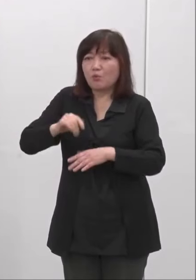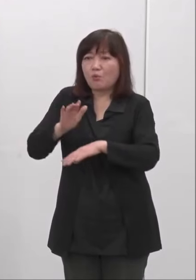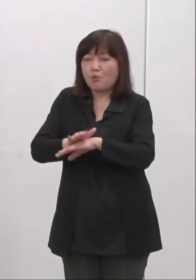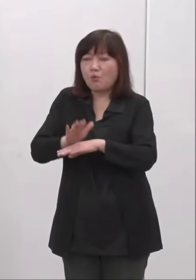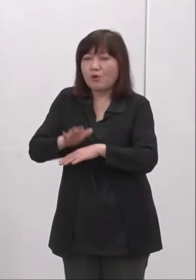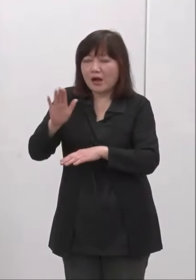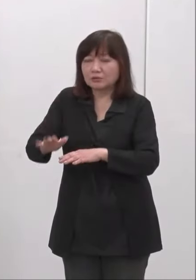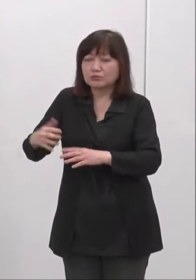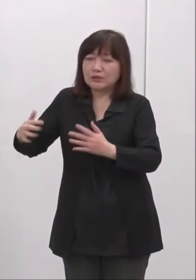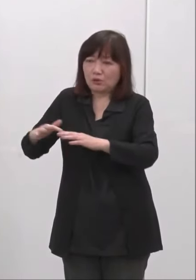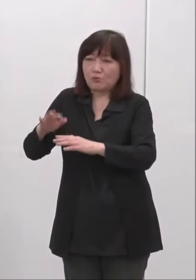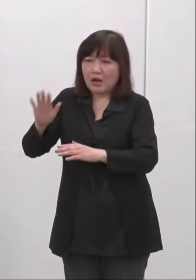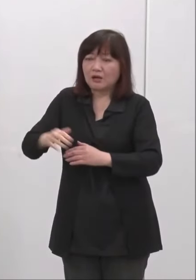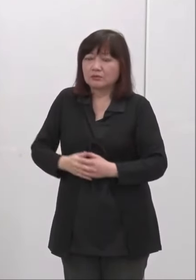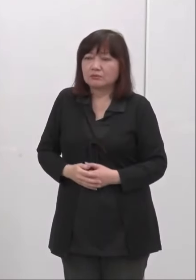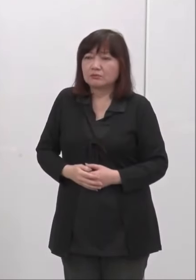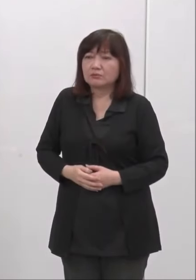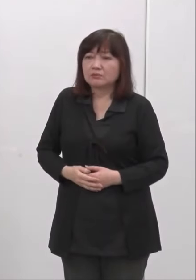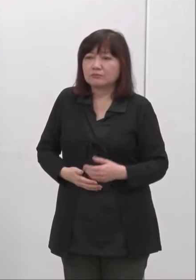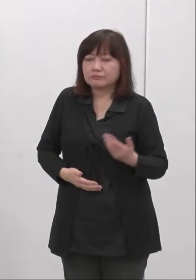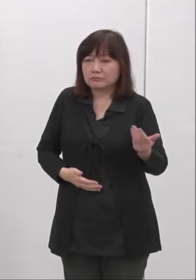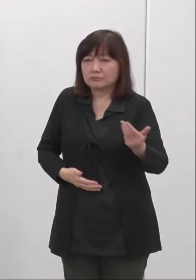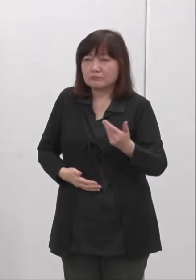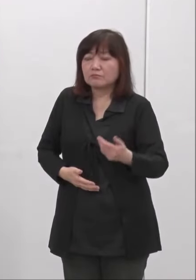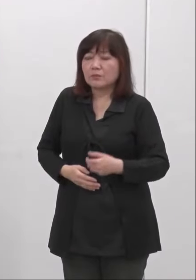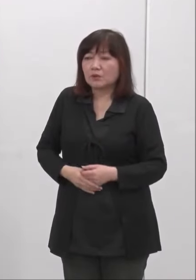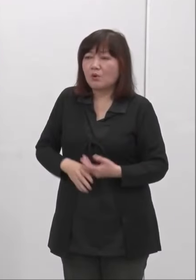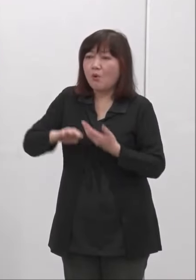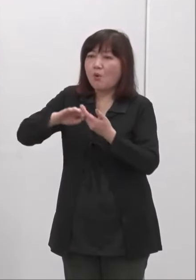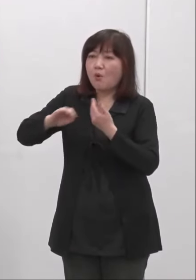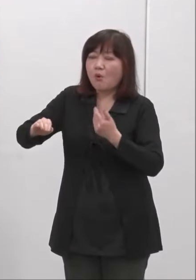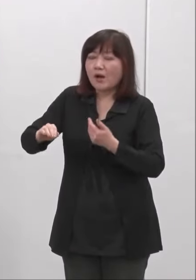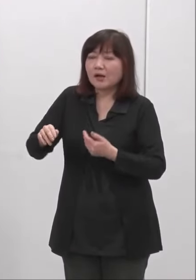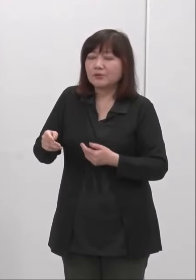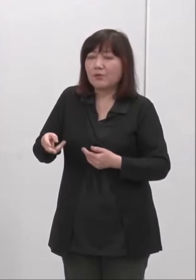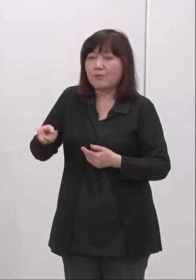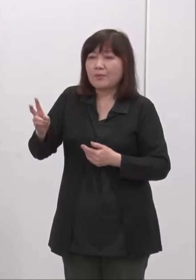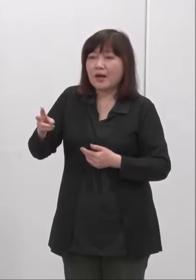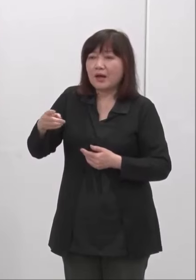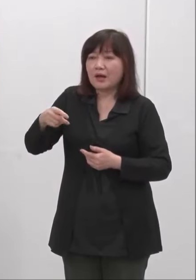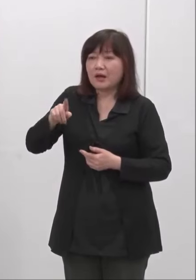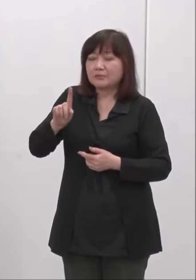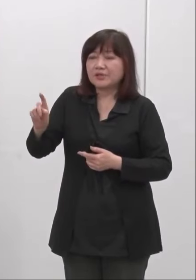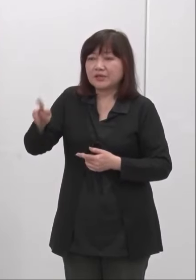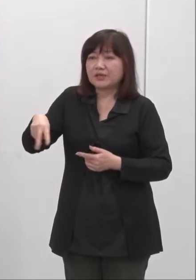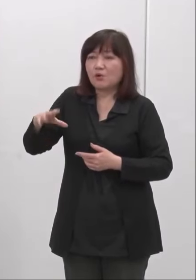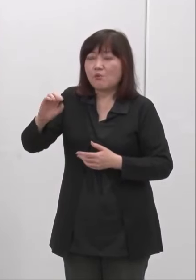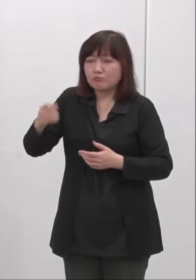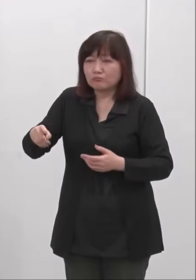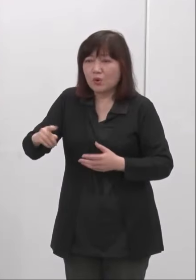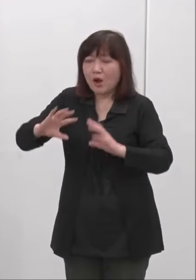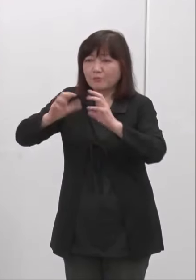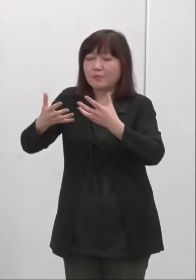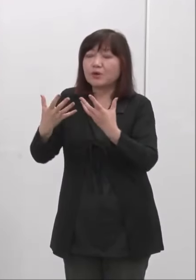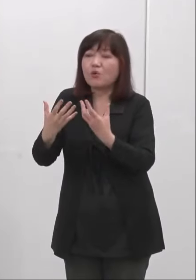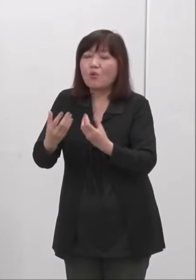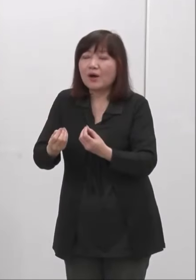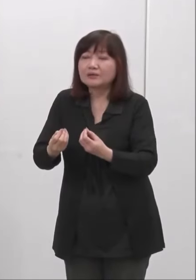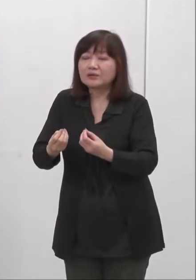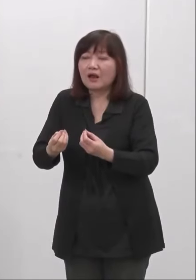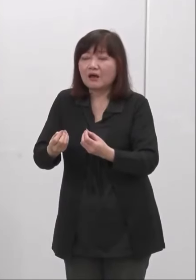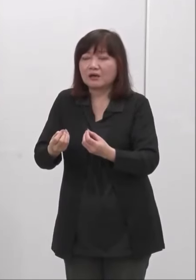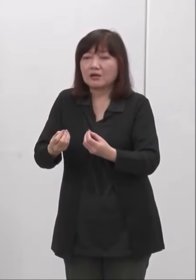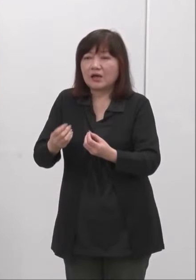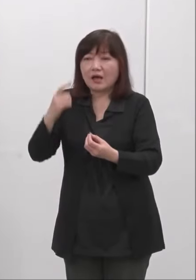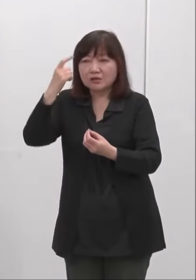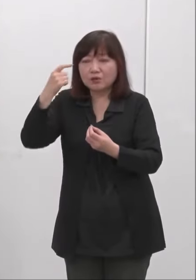。 だから他のパビリオンは万博が終われば撤去ということですよね。海外のパビリオンを含め